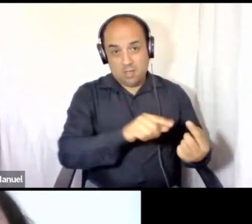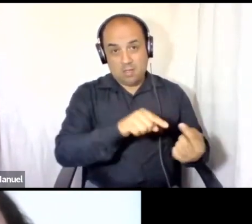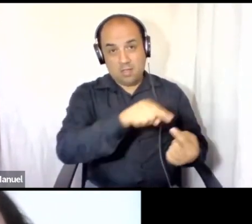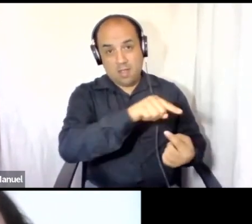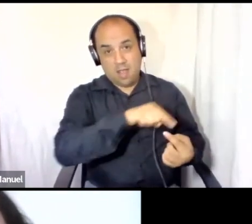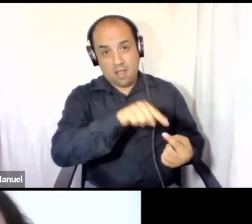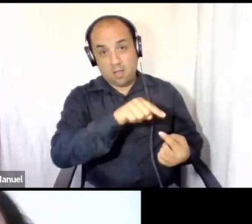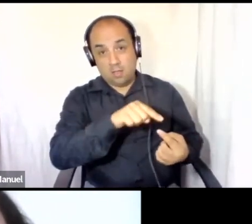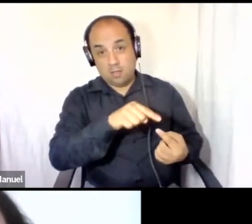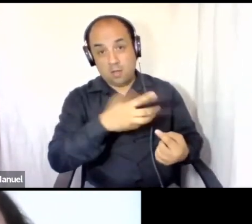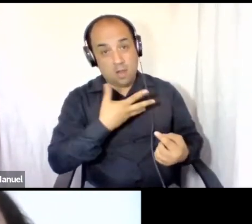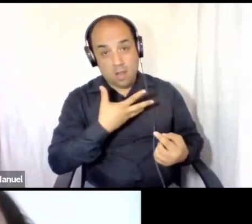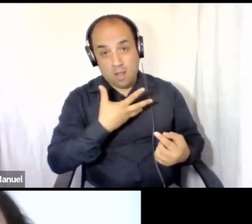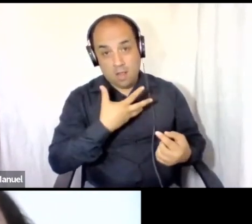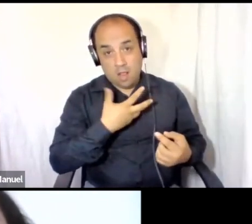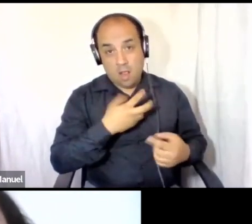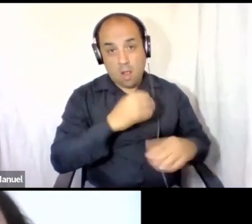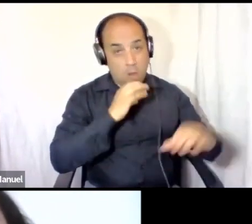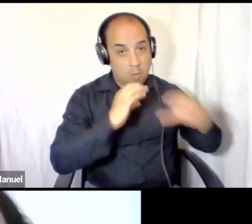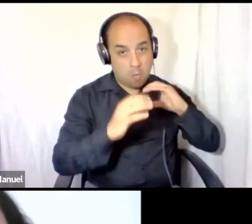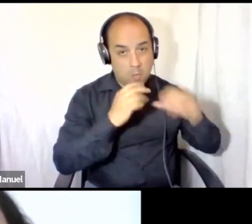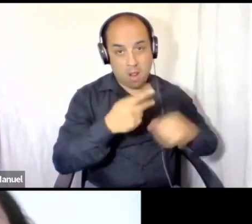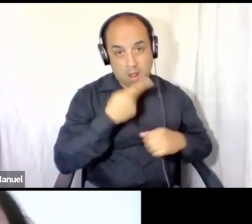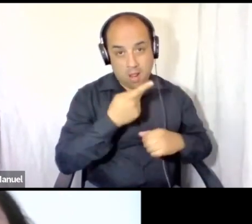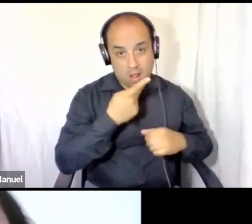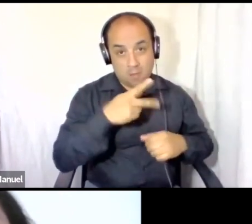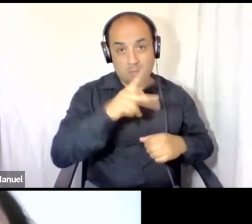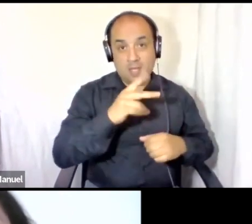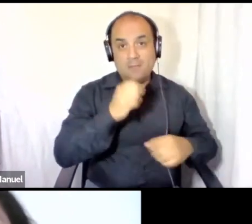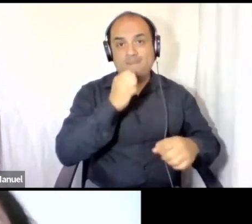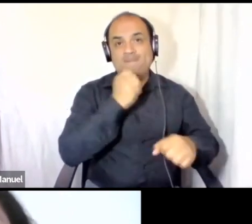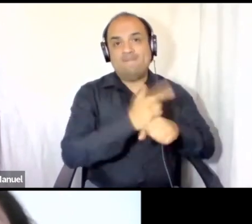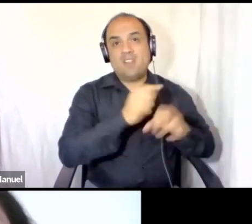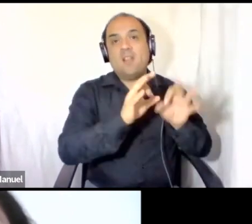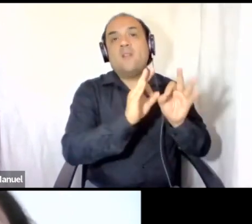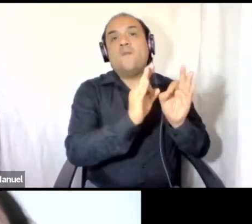un lenguaje verbal, pero que habían encontrado la manera de